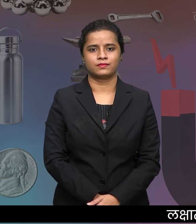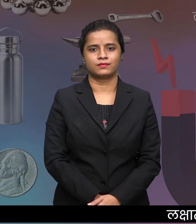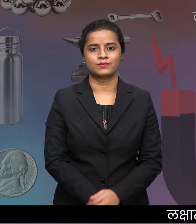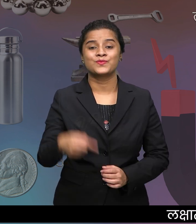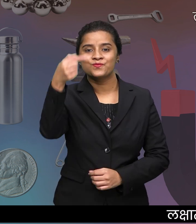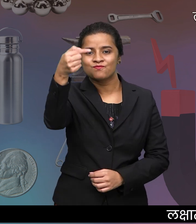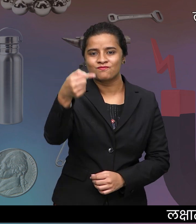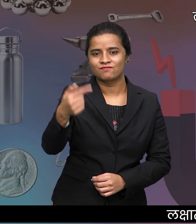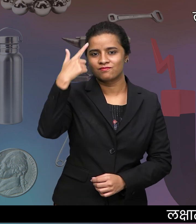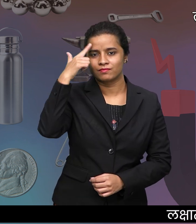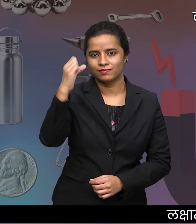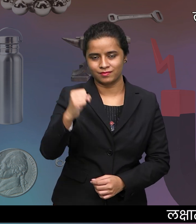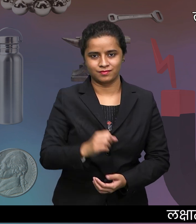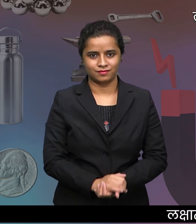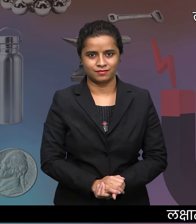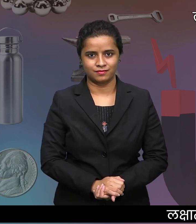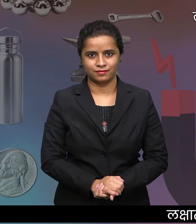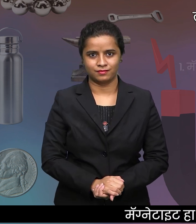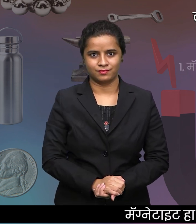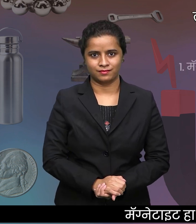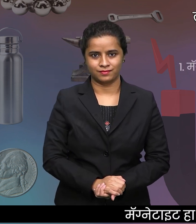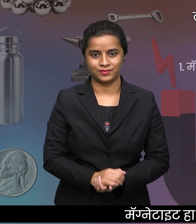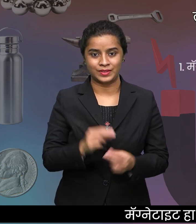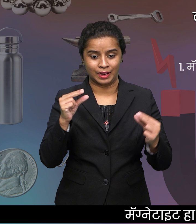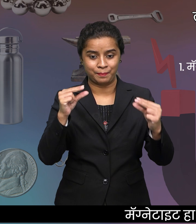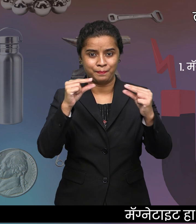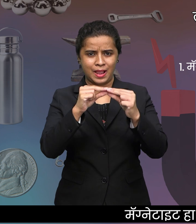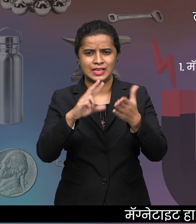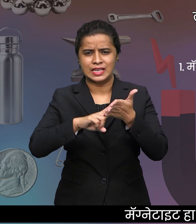लक्षात ठेवण्यासारखे मुद्दे. मॅग्नेटाइट एक नैसर्गिक चुंबक आहे.